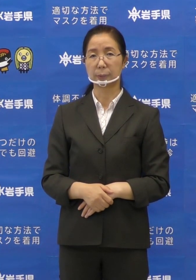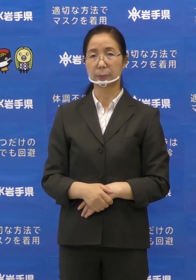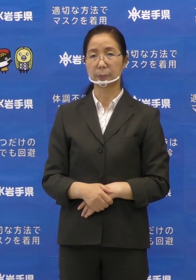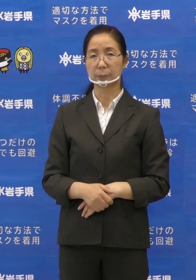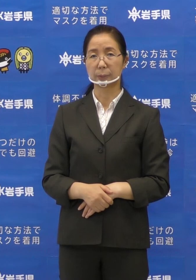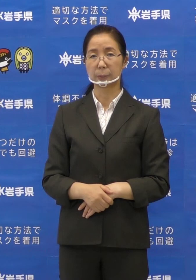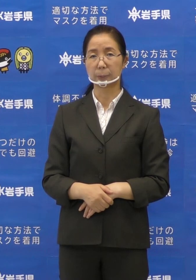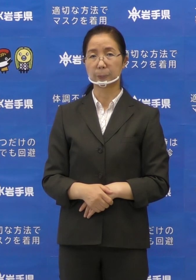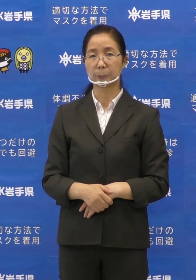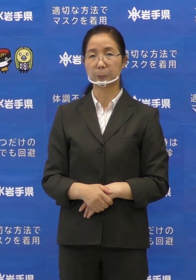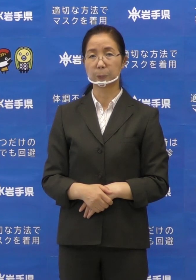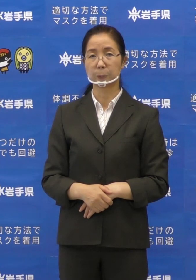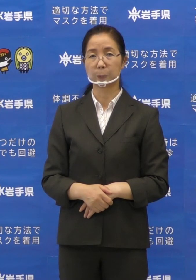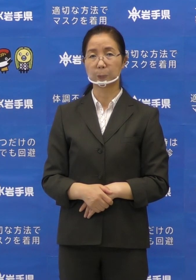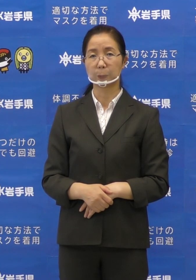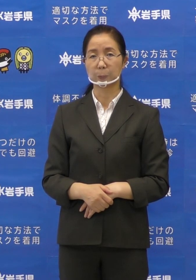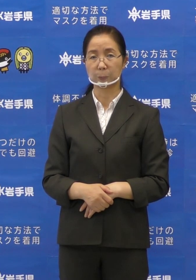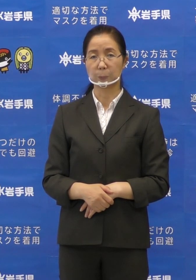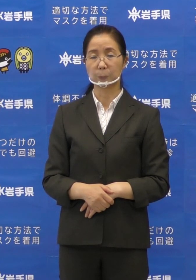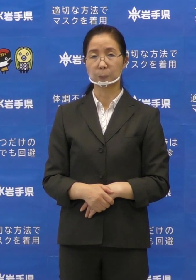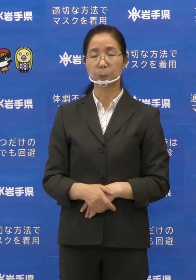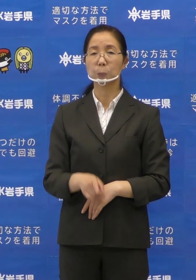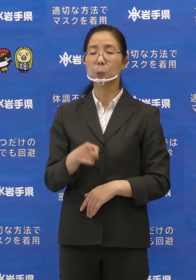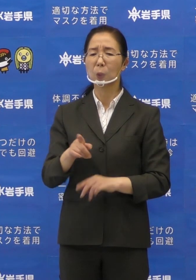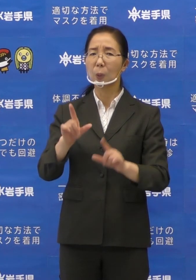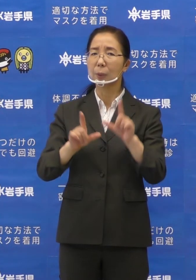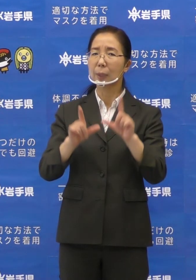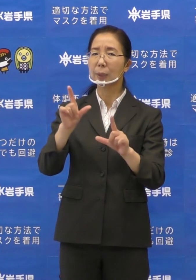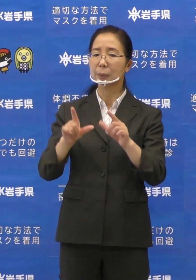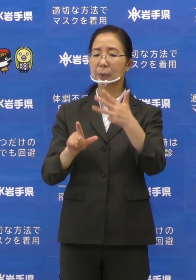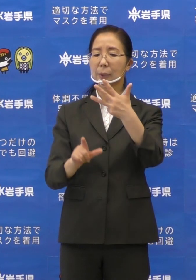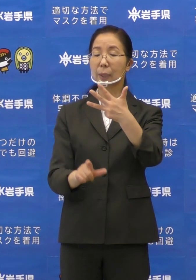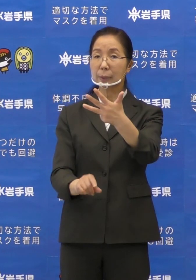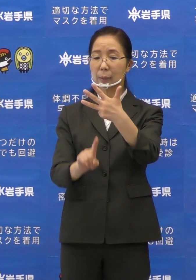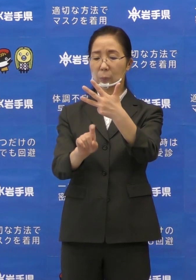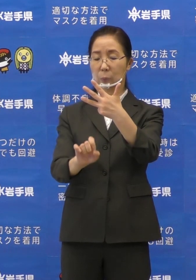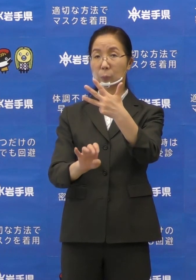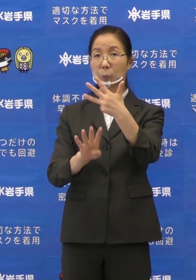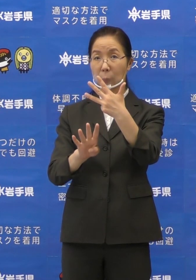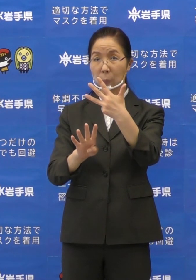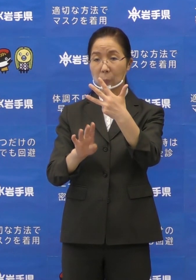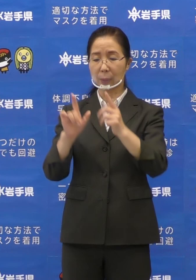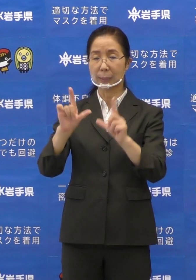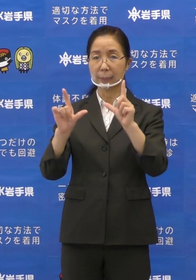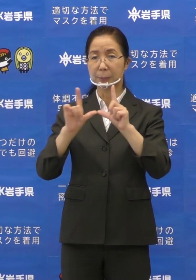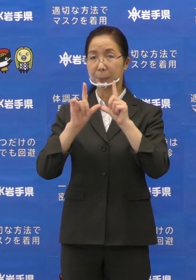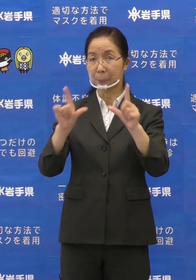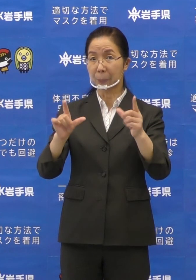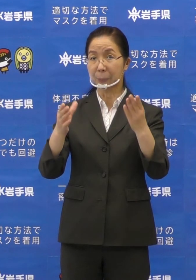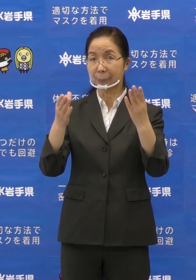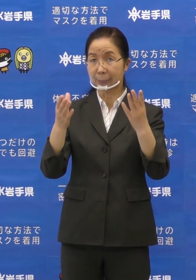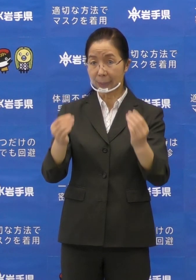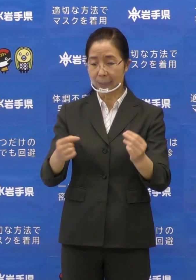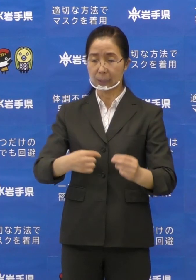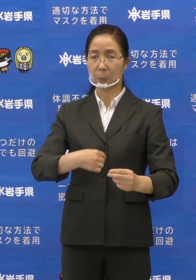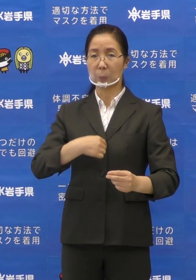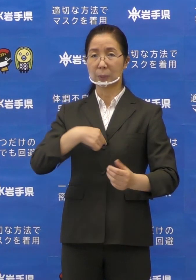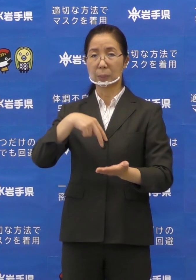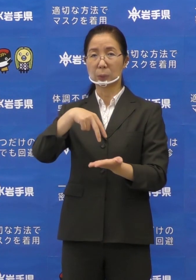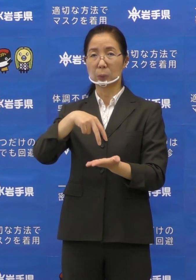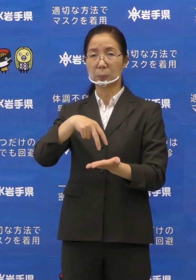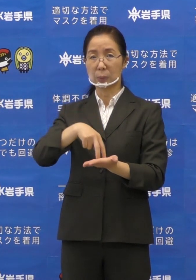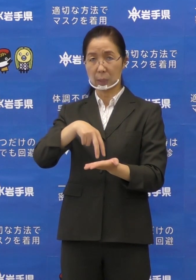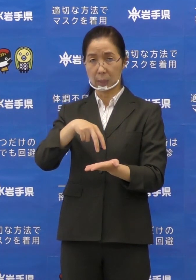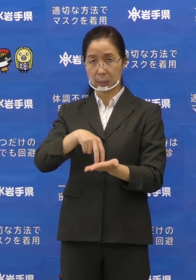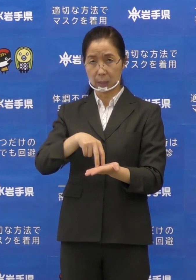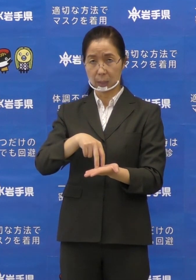でそういう形が8月14日にスタートしましたんで、あの私としてはあ